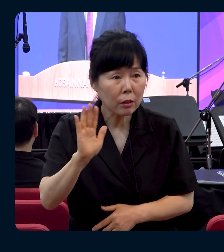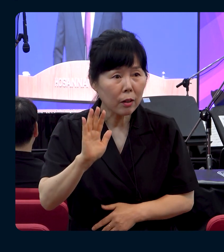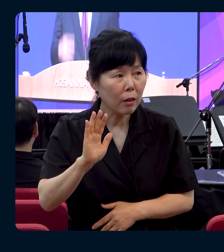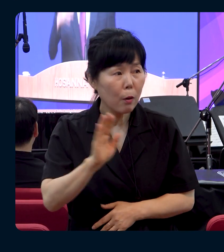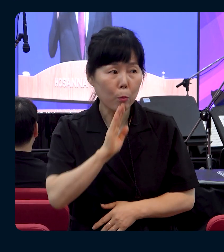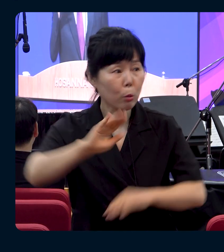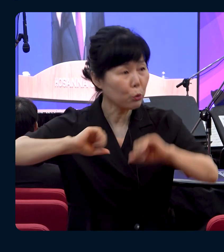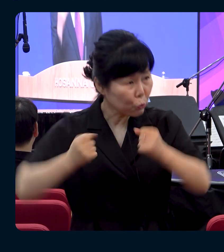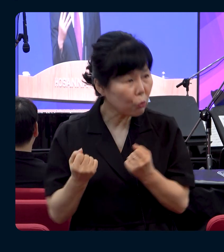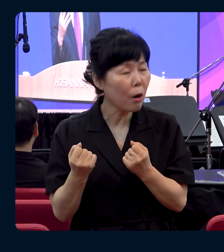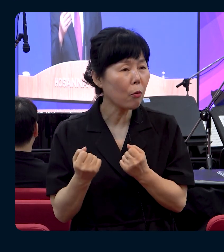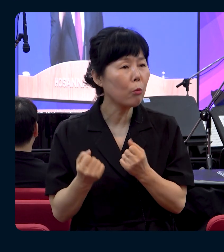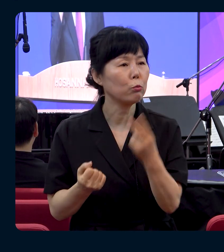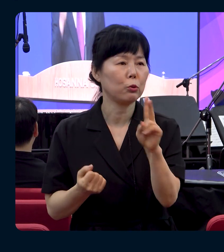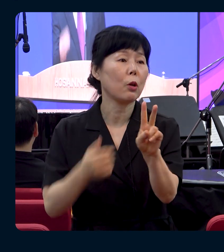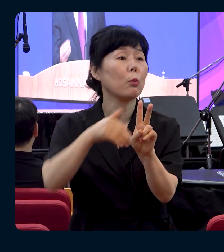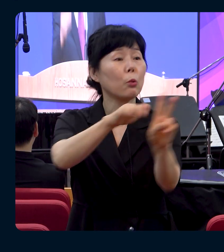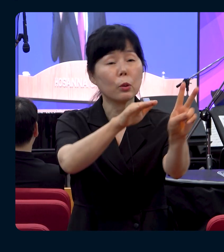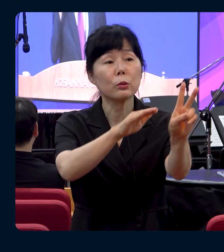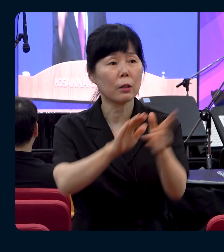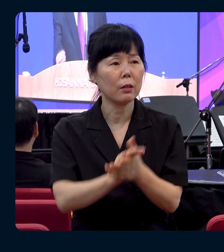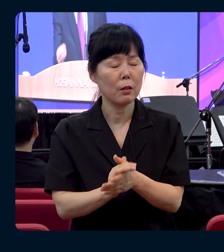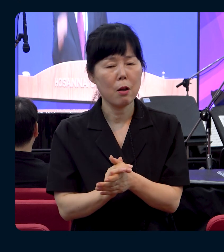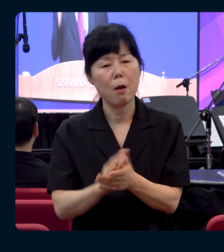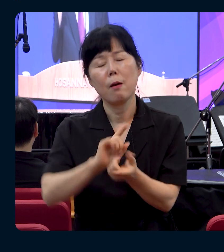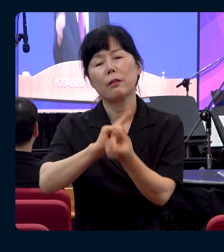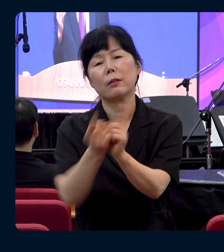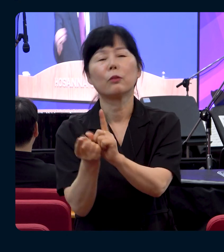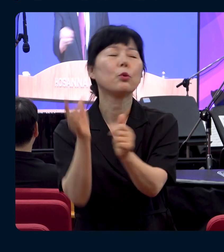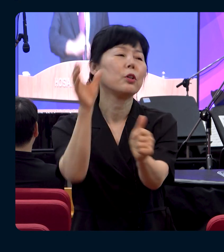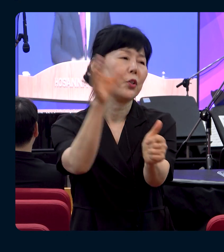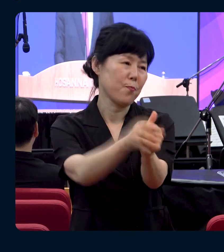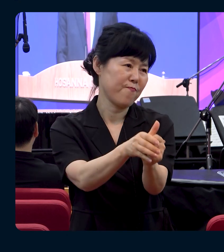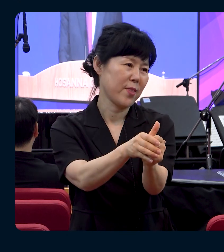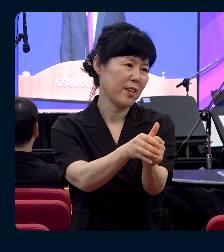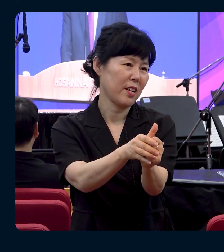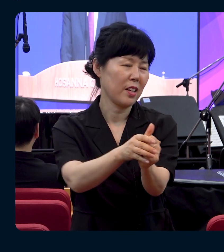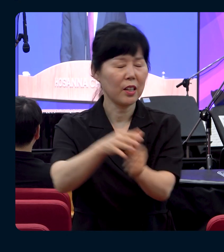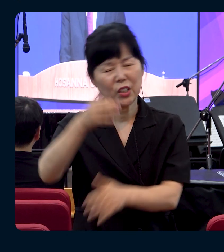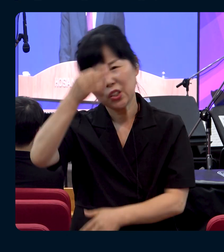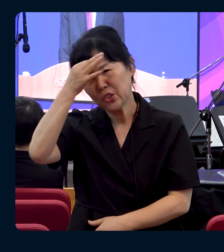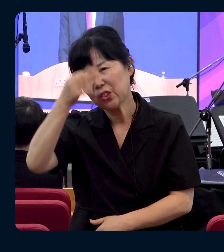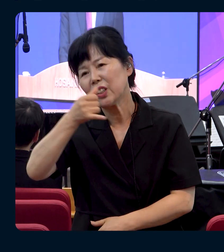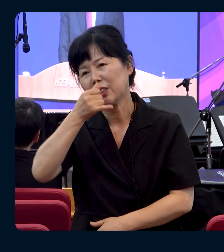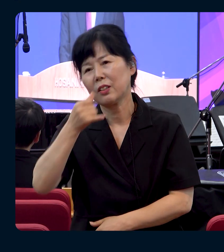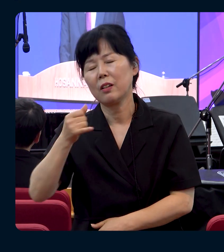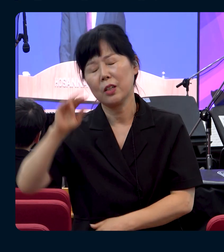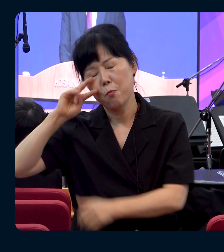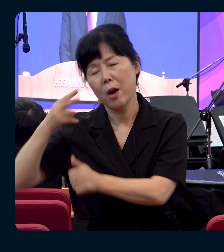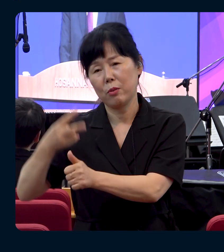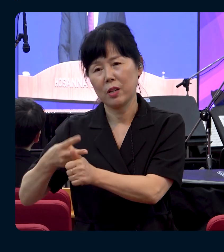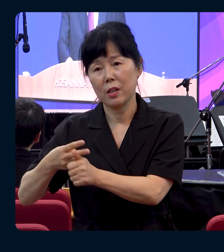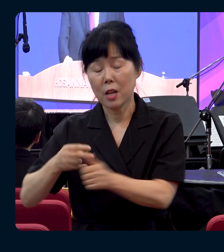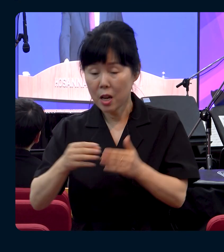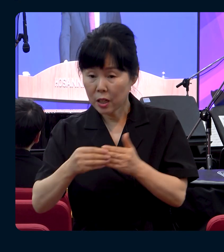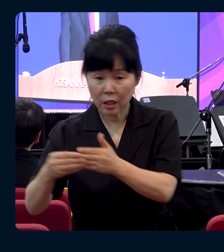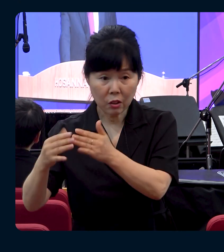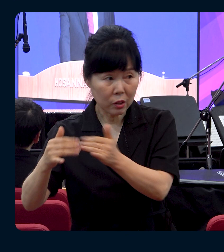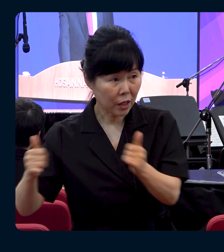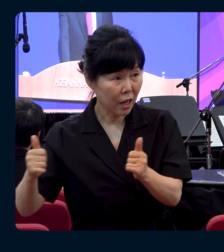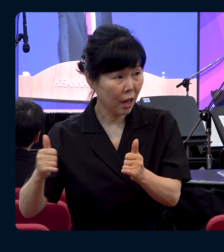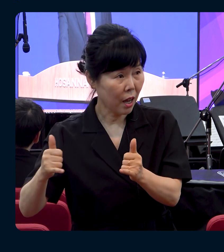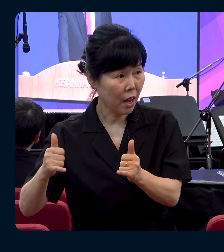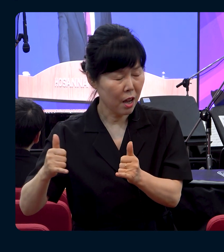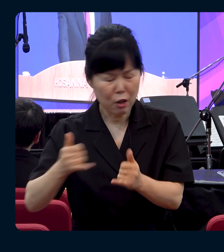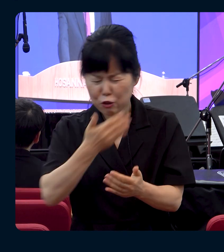그는 리더십의 중요한 원칙인 위임의 기술이 있는 사람이었다는 거죠. 리더십의 중요한 원칙인 위임의